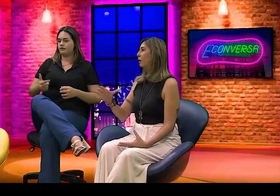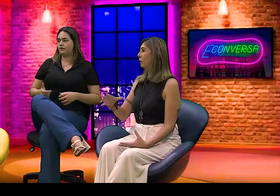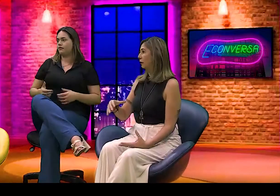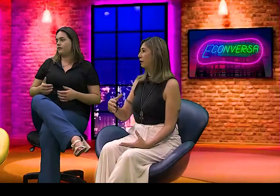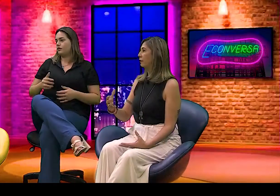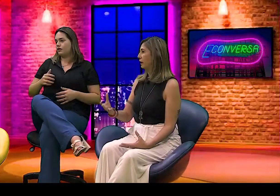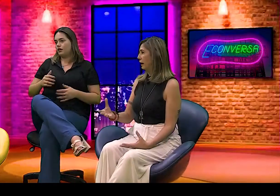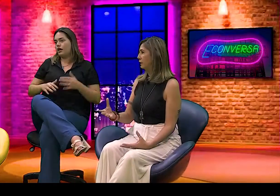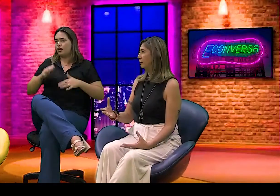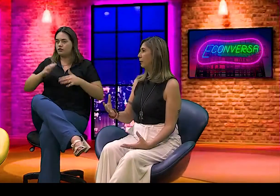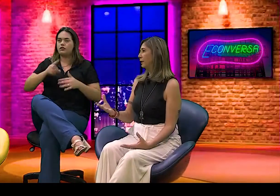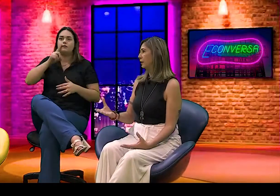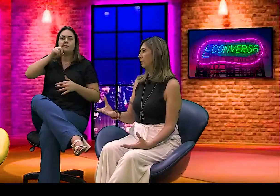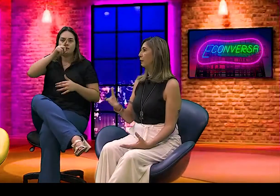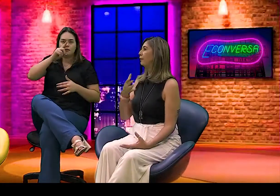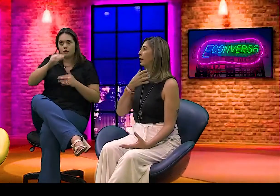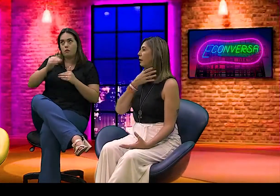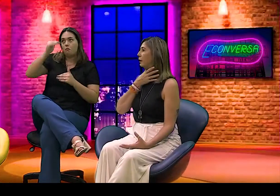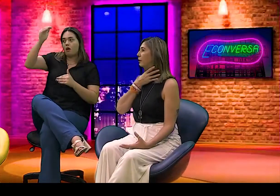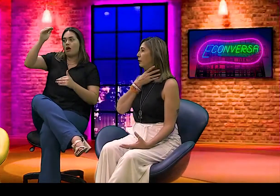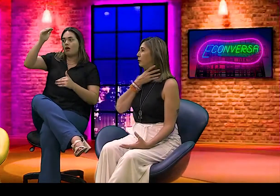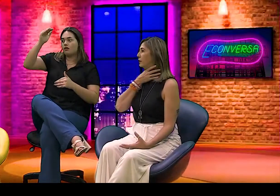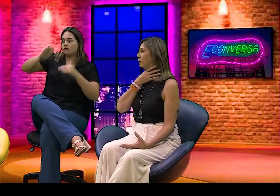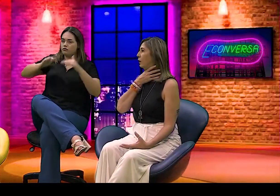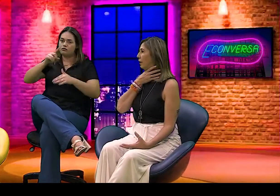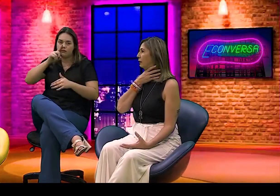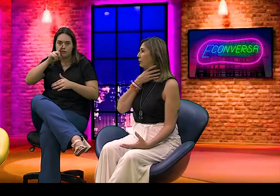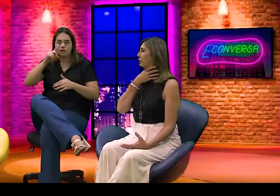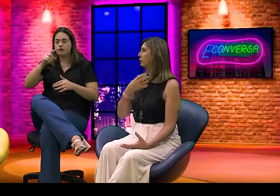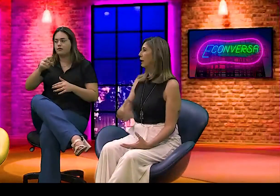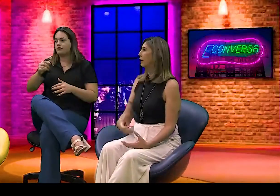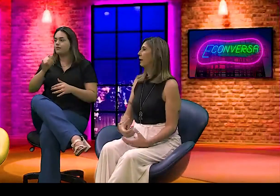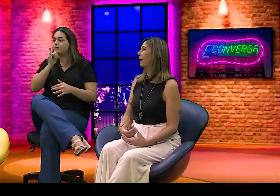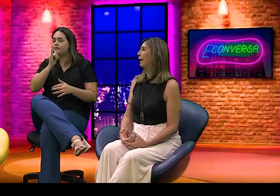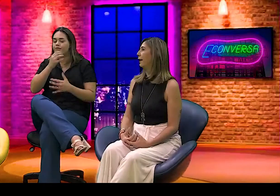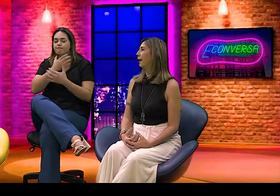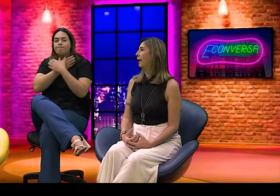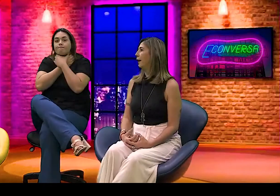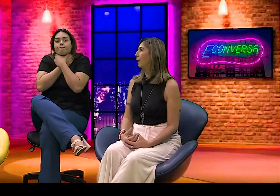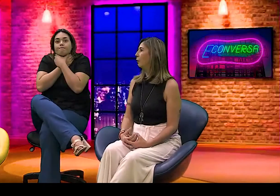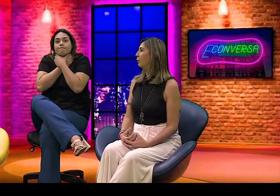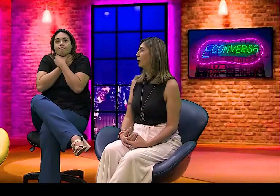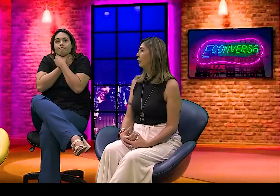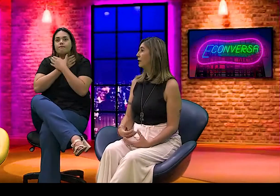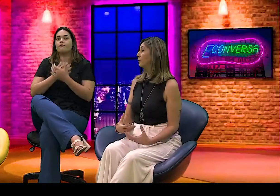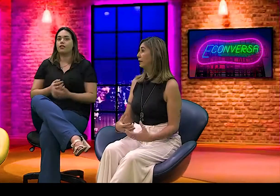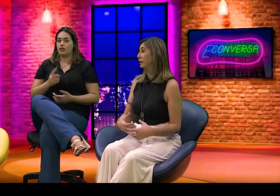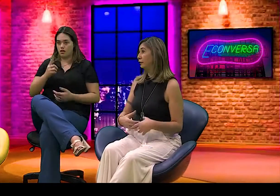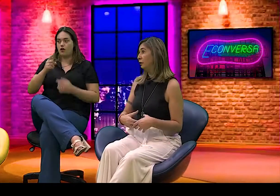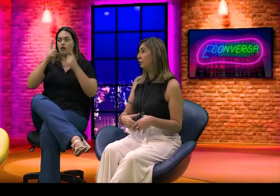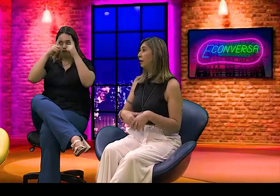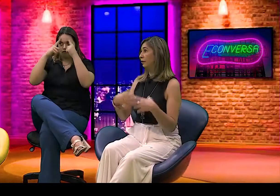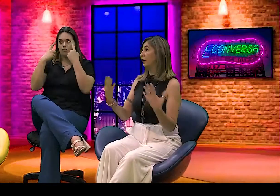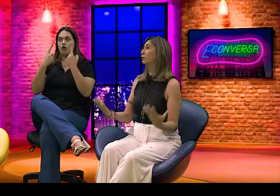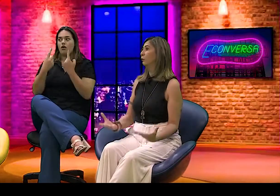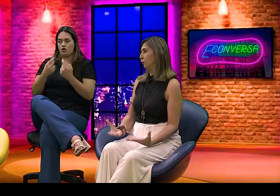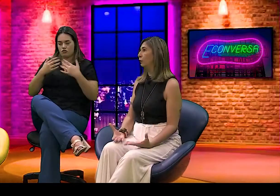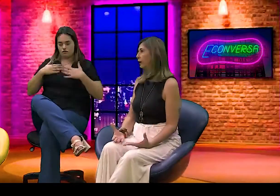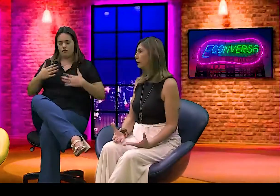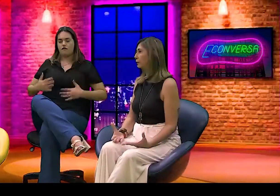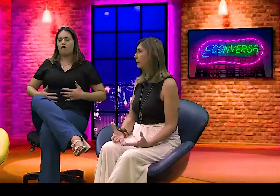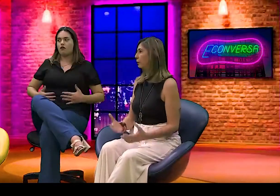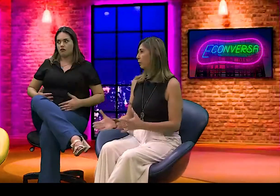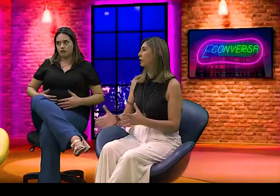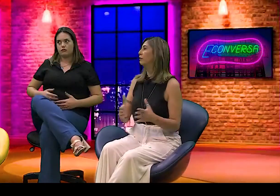Maior ou menor gravidade, por exemplo, o estrangulamento, né, é uma violência física de uma gravidade